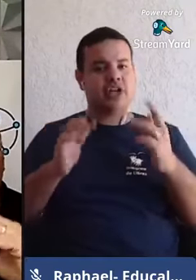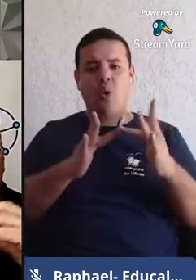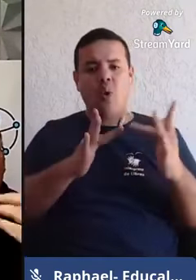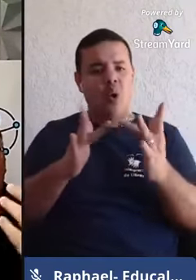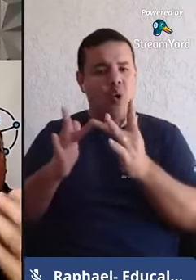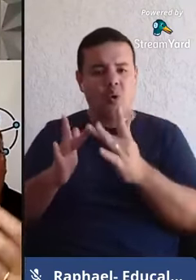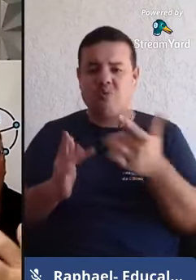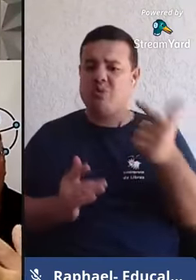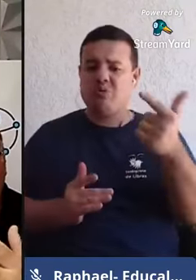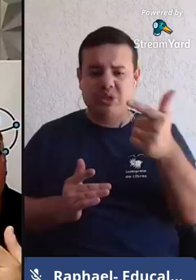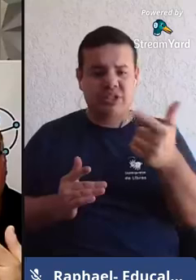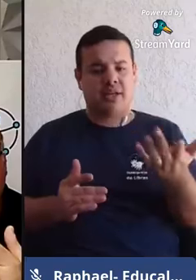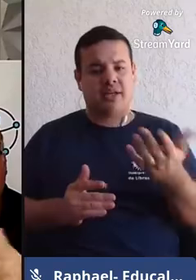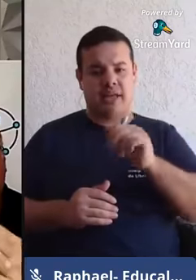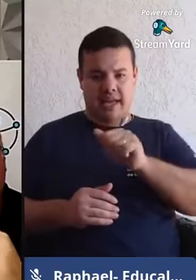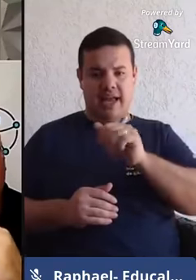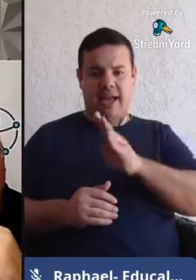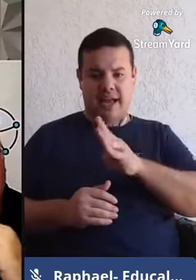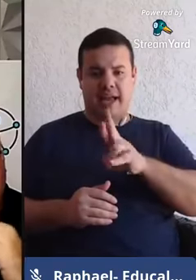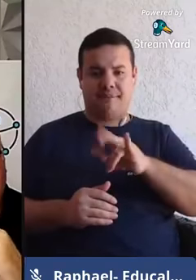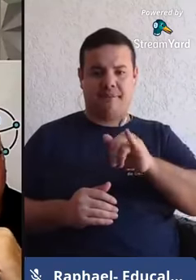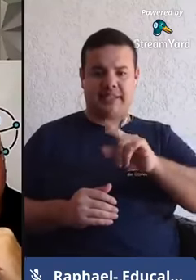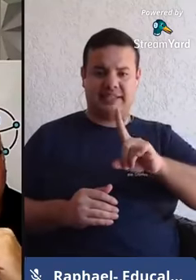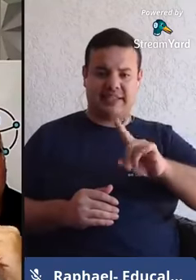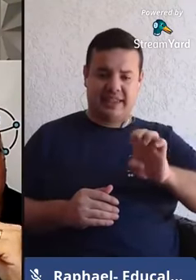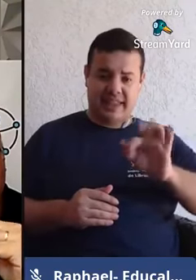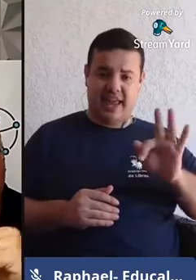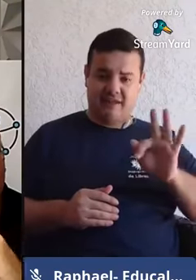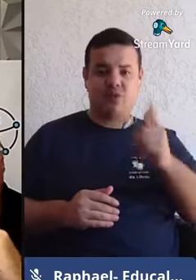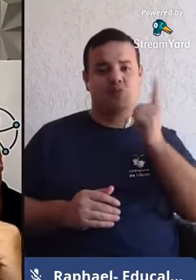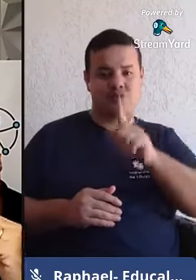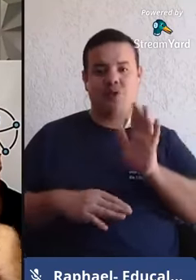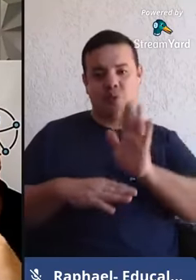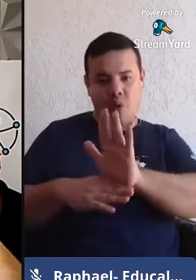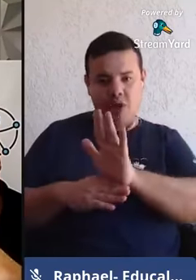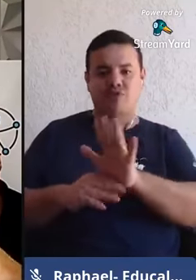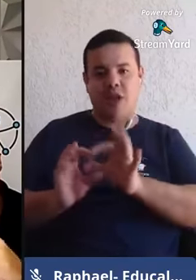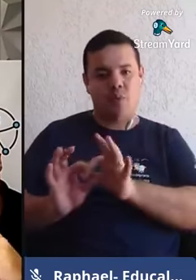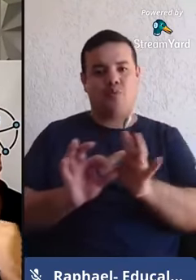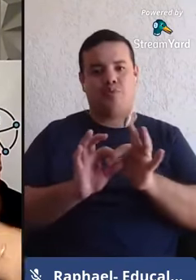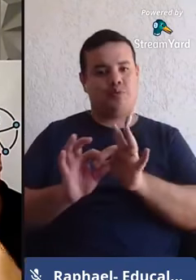acontecesse. Hoje esse mercado mudou bastante, mas ainda existe uma certa